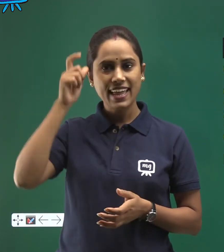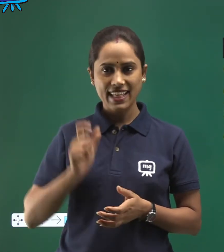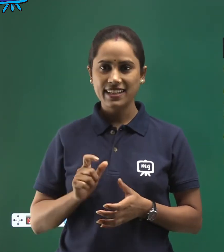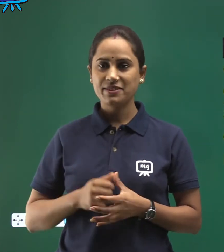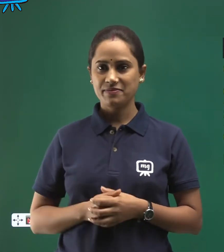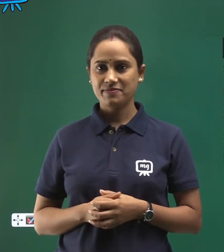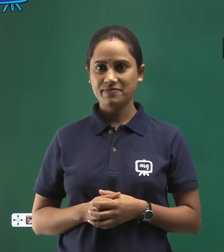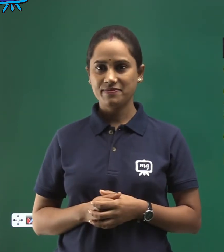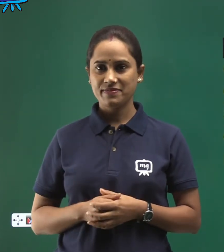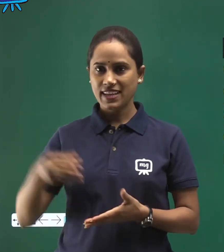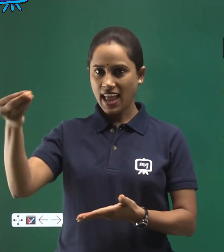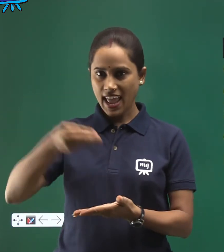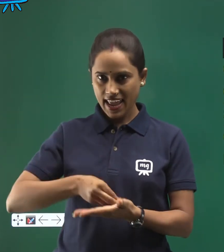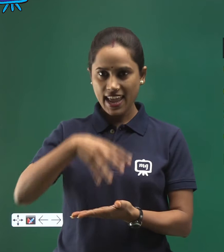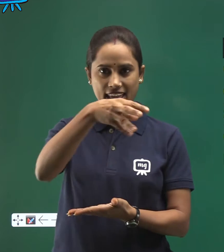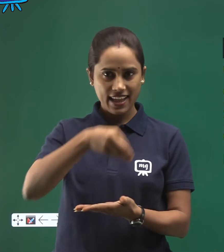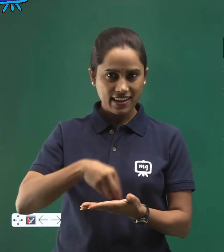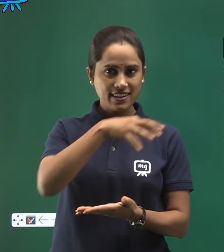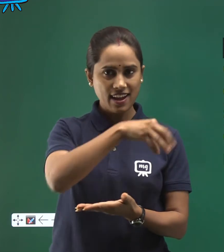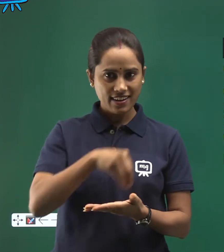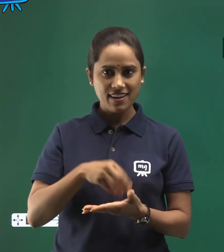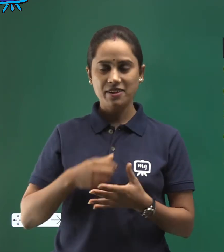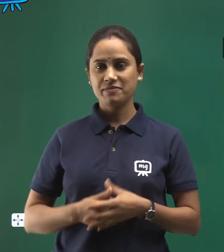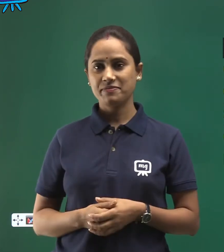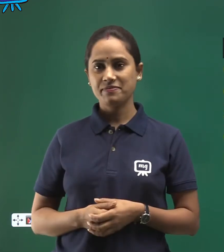Gather, इकट्ठा करना.